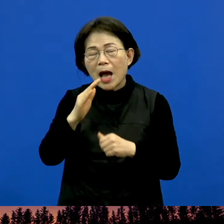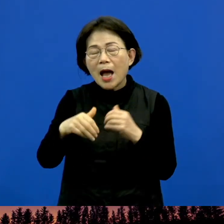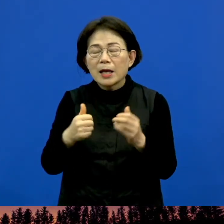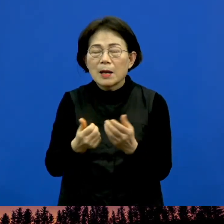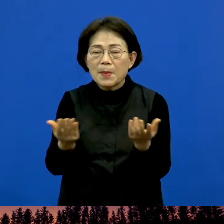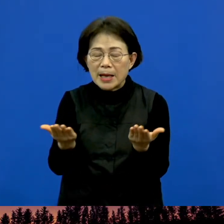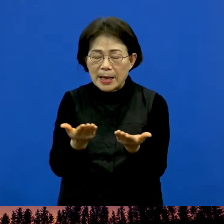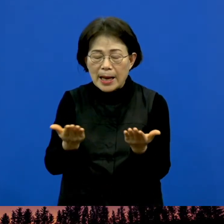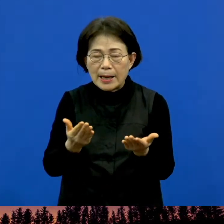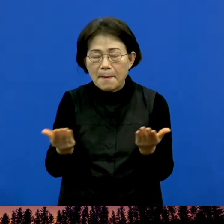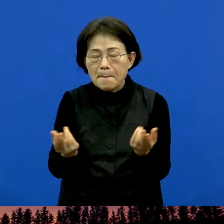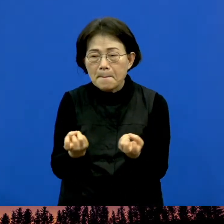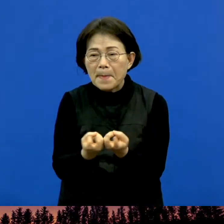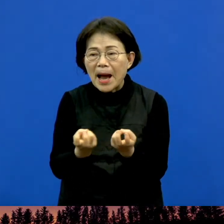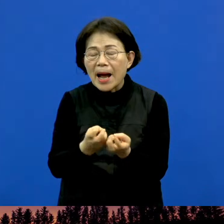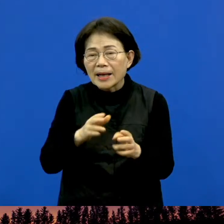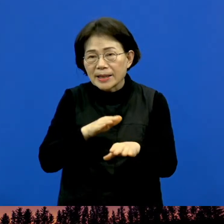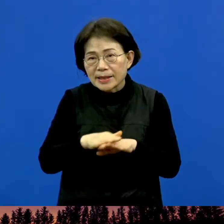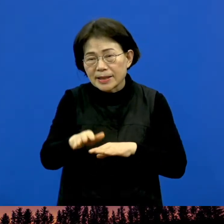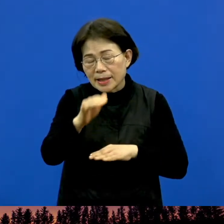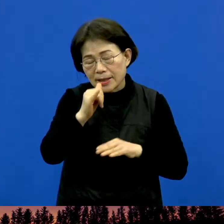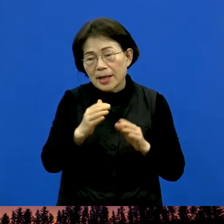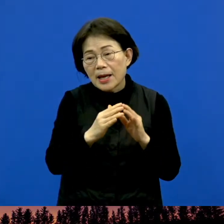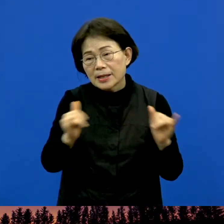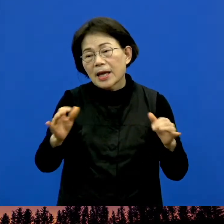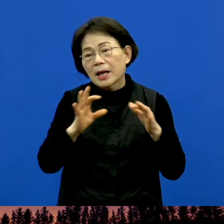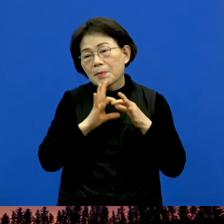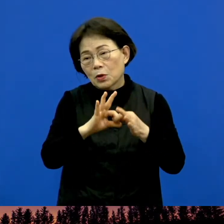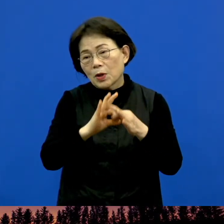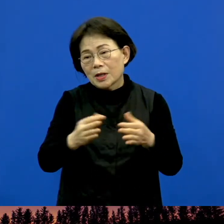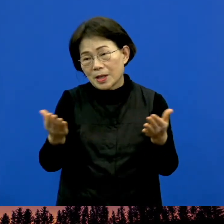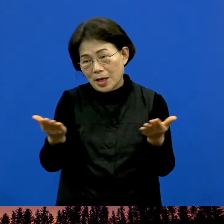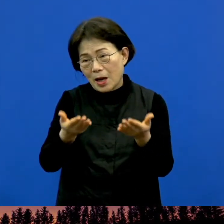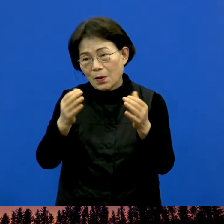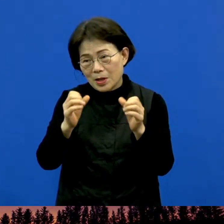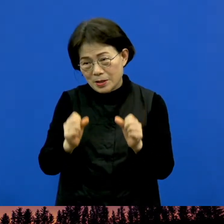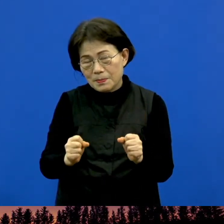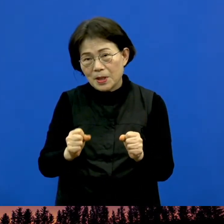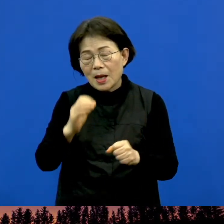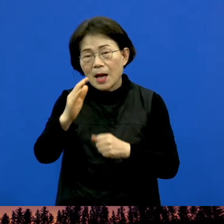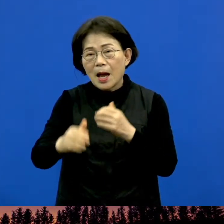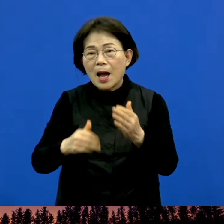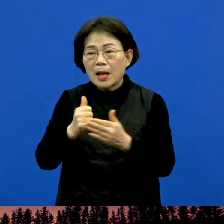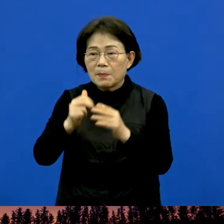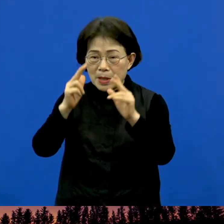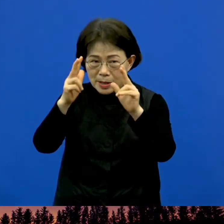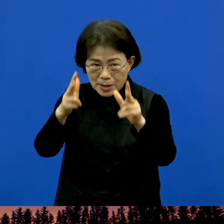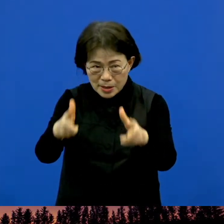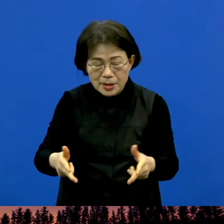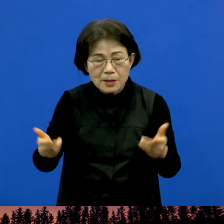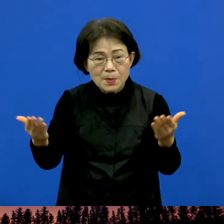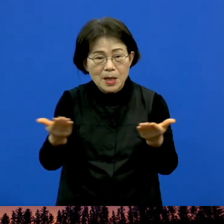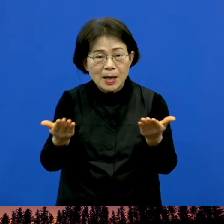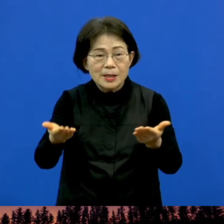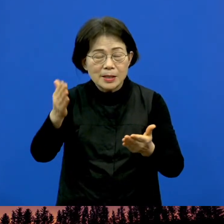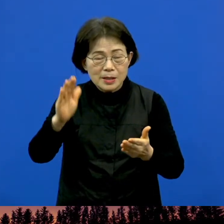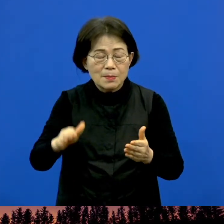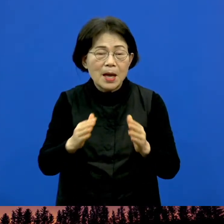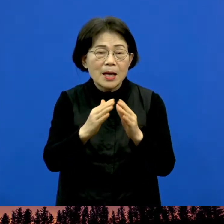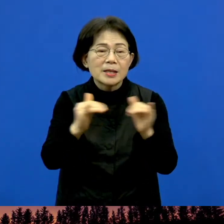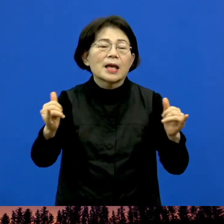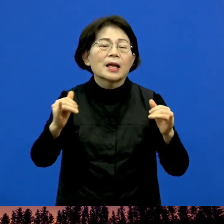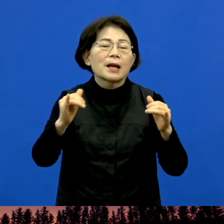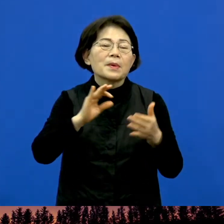하나님이 일하시는 방식이 있는데 그것은 사람을 통해서 일하십니다. 하나님이 직접 일하시기도 하지만 사람을